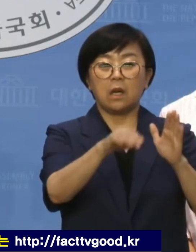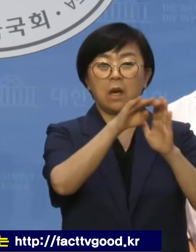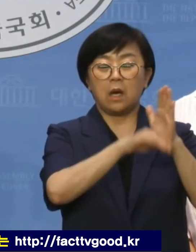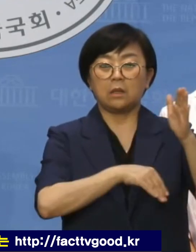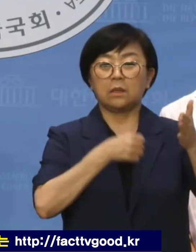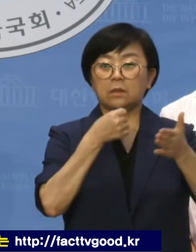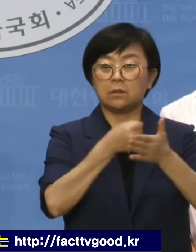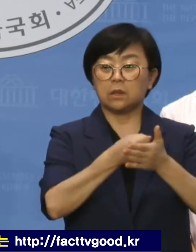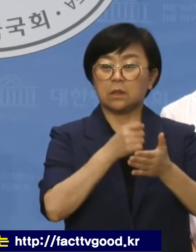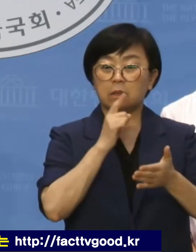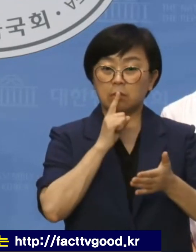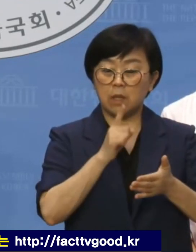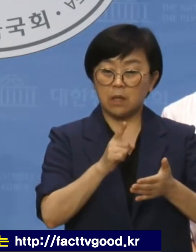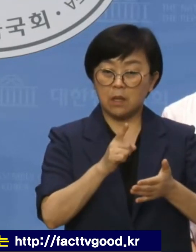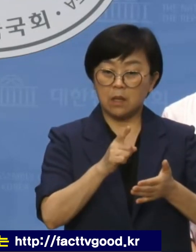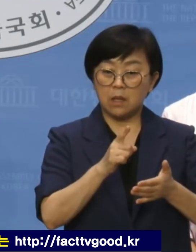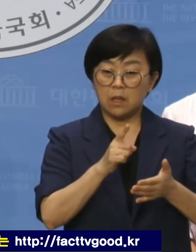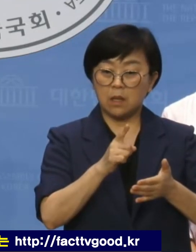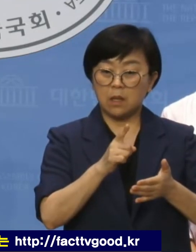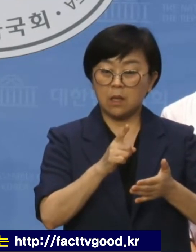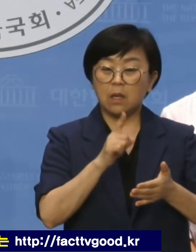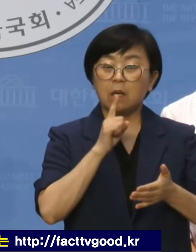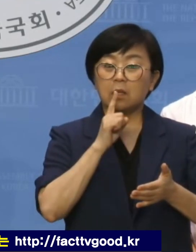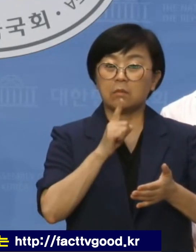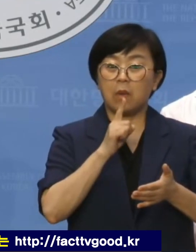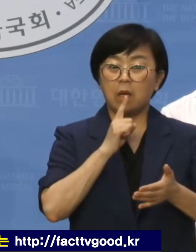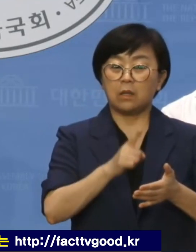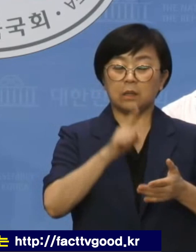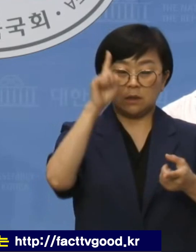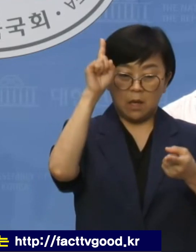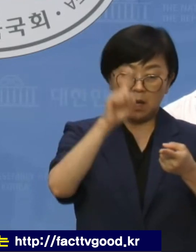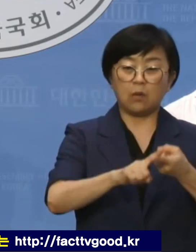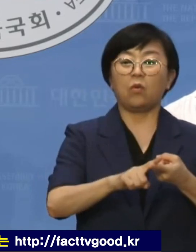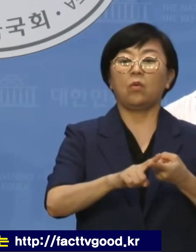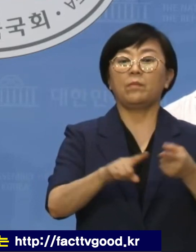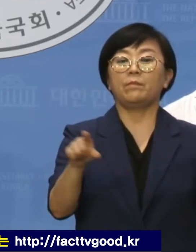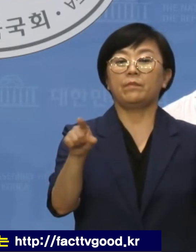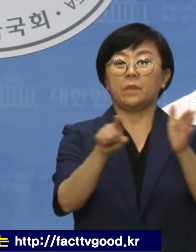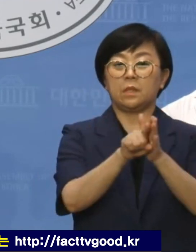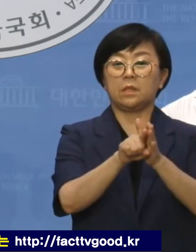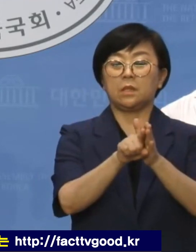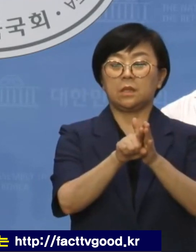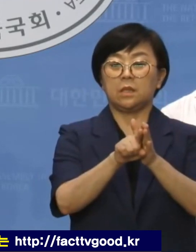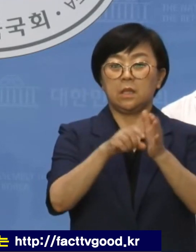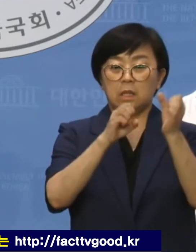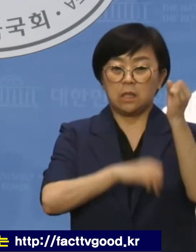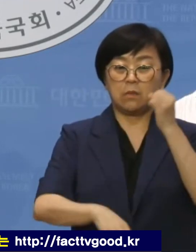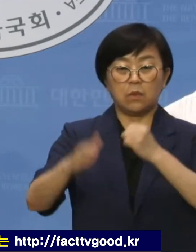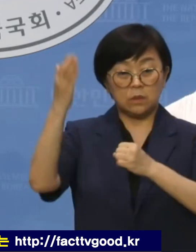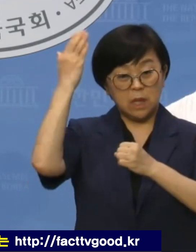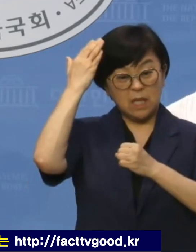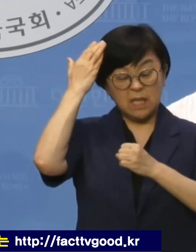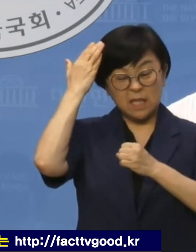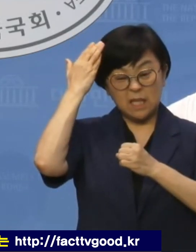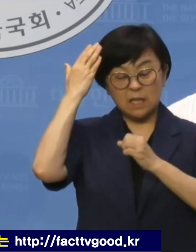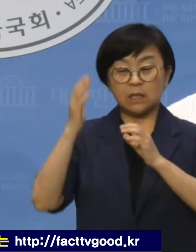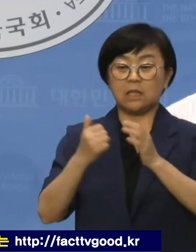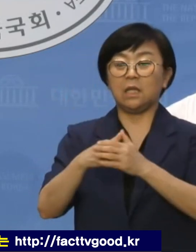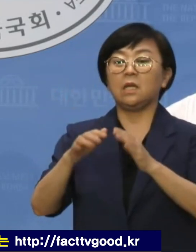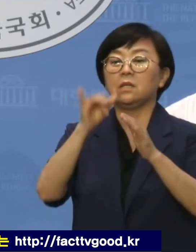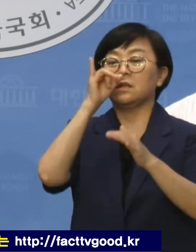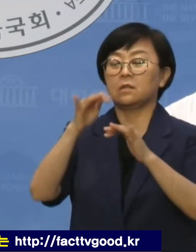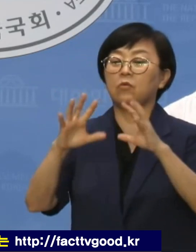잡았다 이런 말에 그 말을 곧이곧대로 믿을 상식적인 국민은 저는 없을